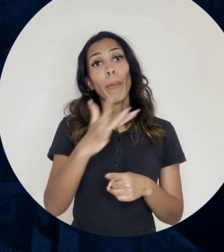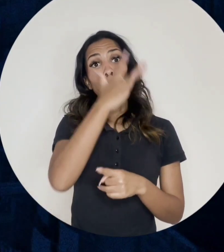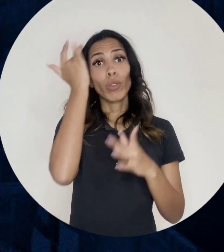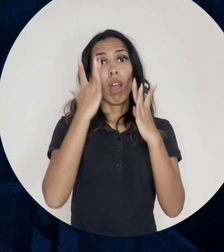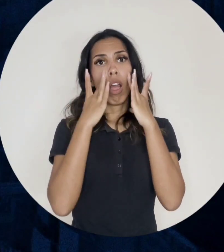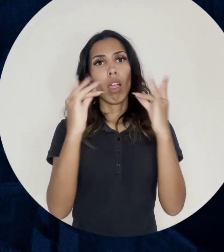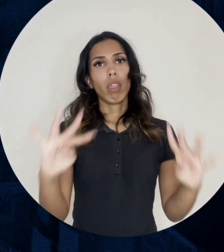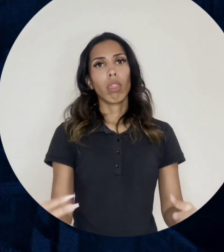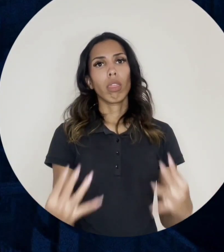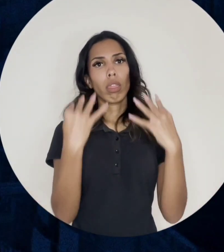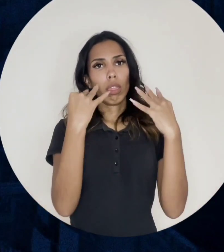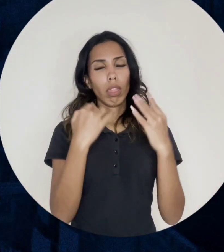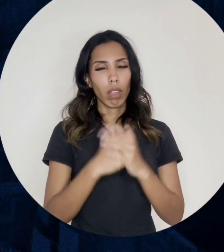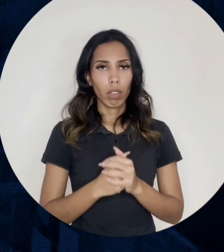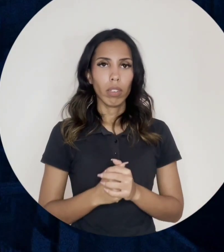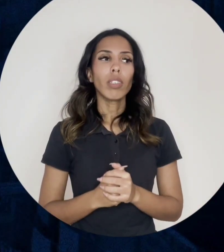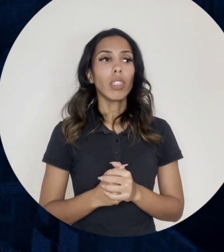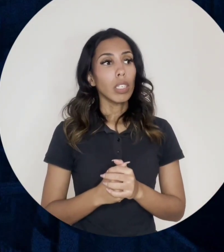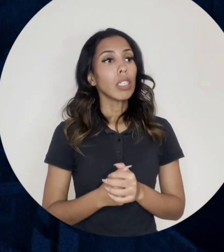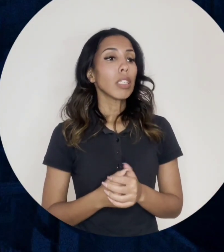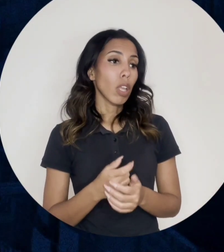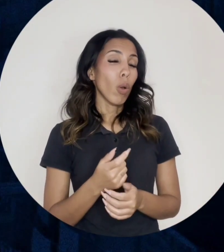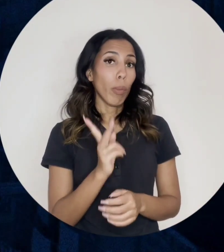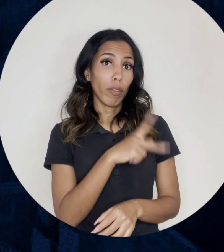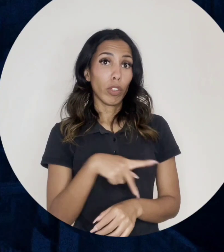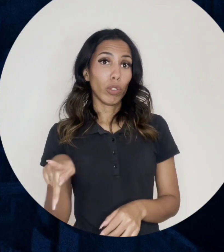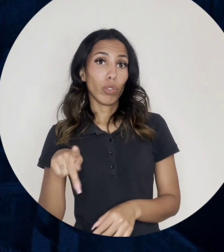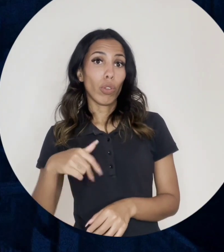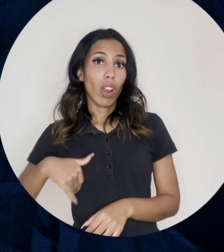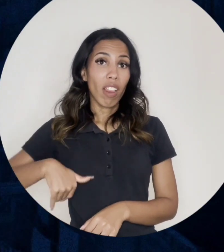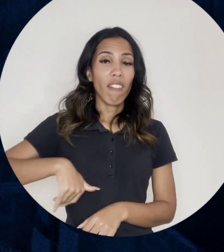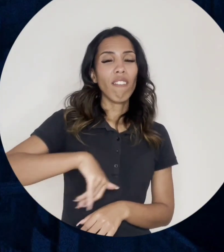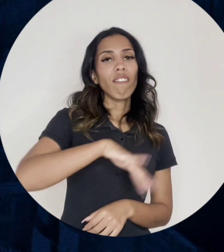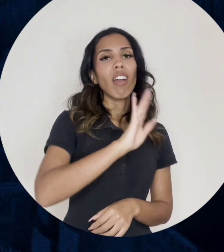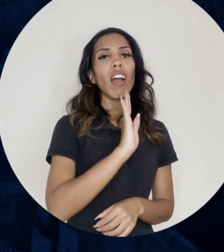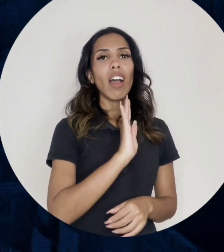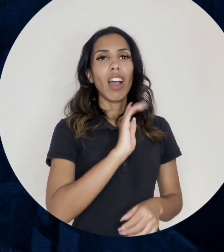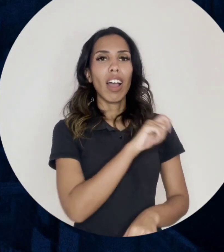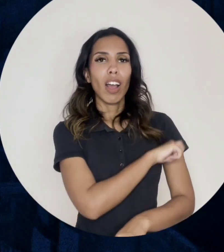os professores levavam os alunos para conhecer, levou